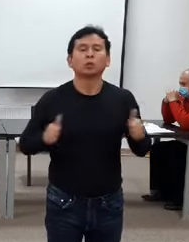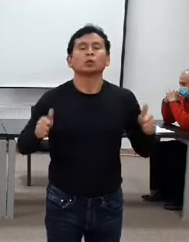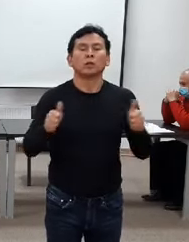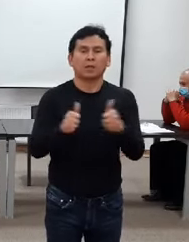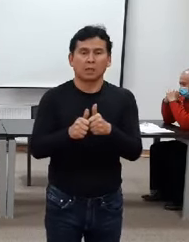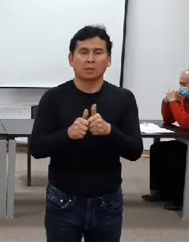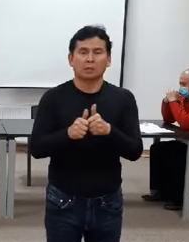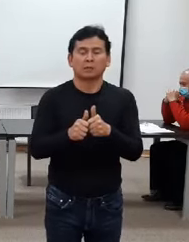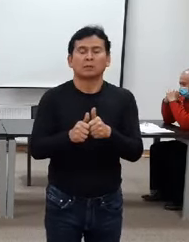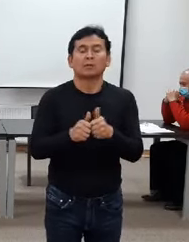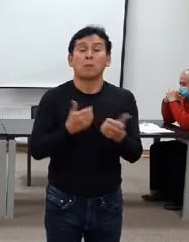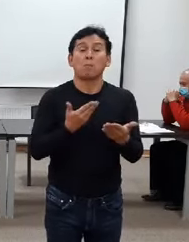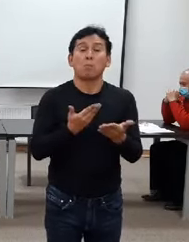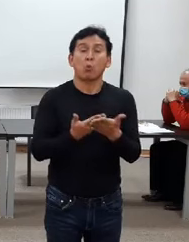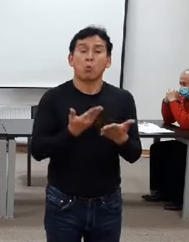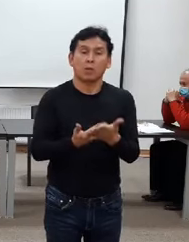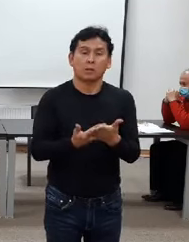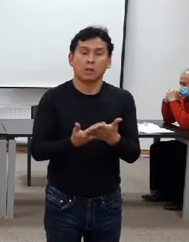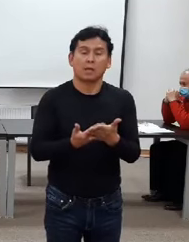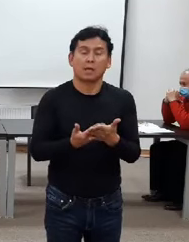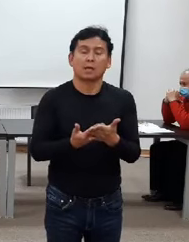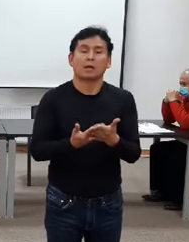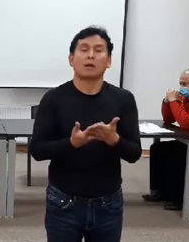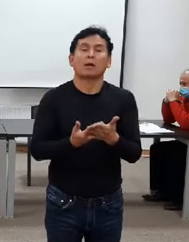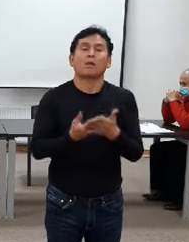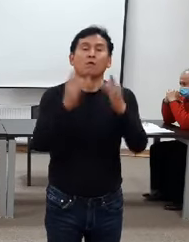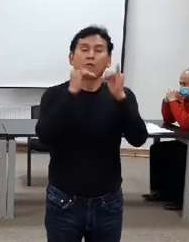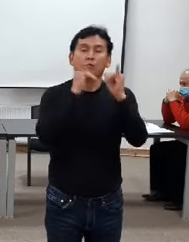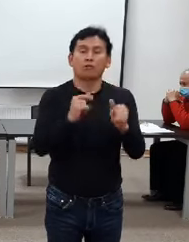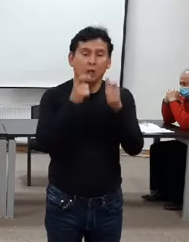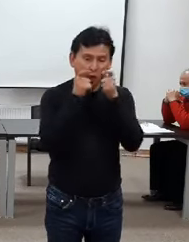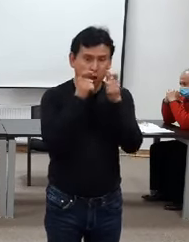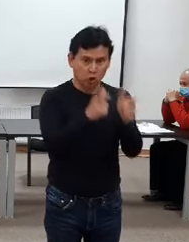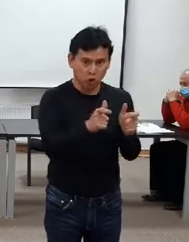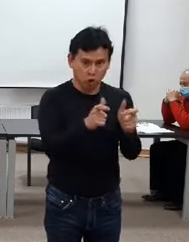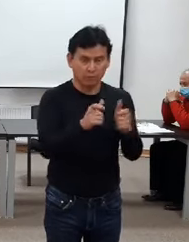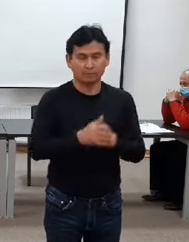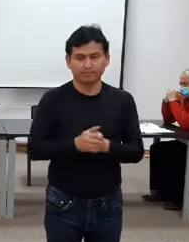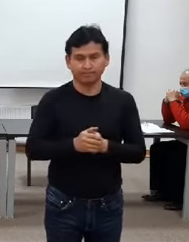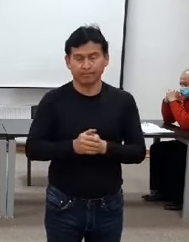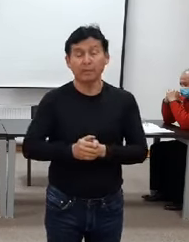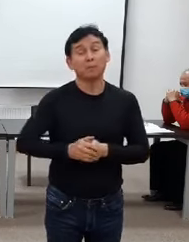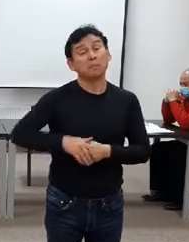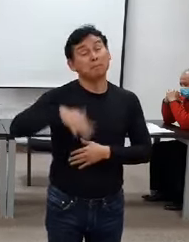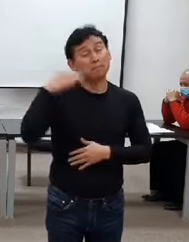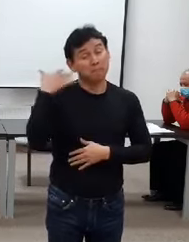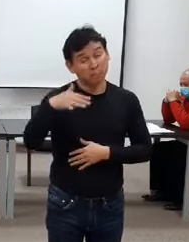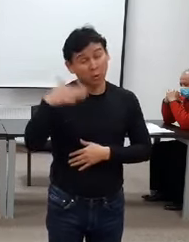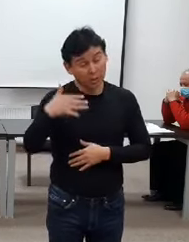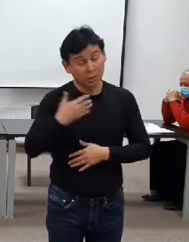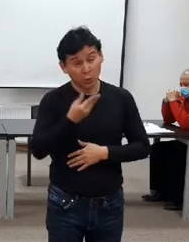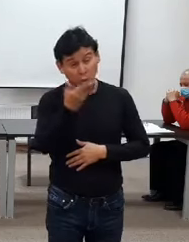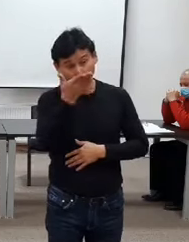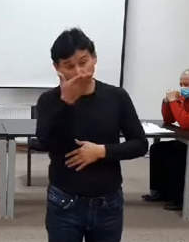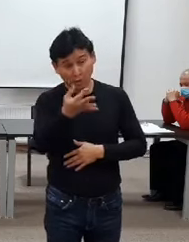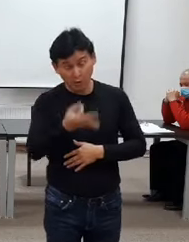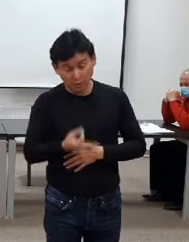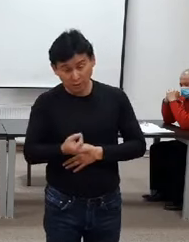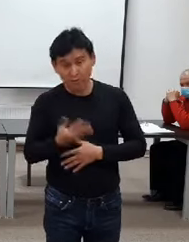de proponer y de establecer medidas de control. Lo importante, como usted señala,